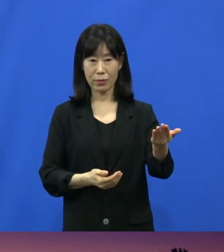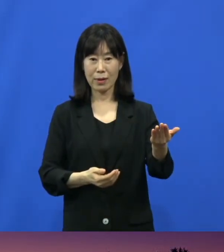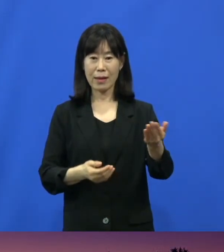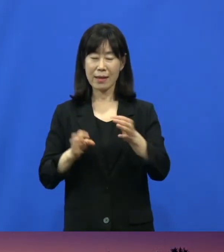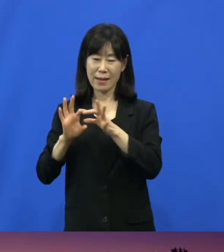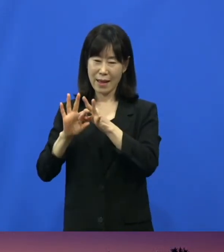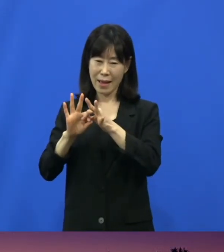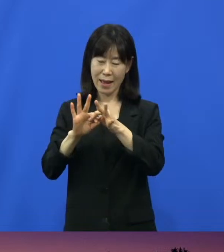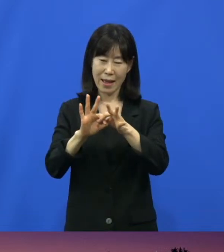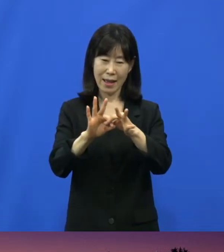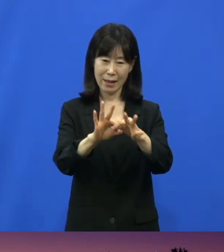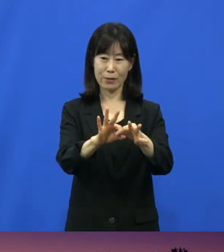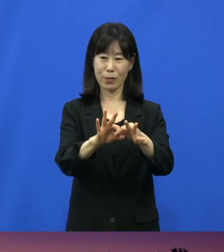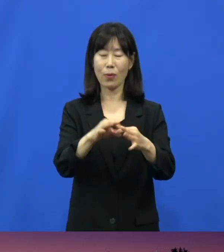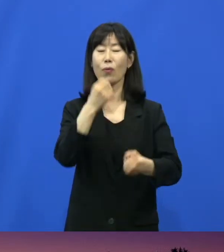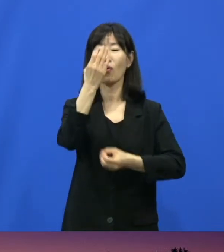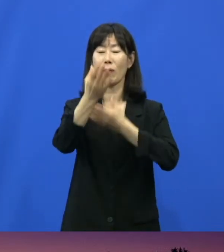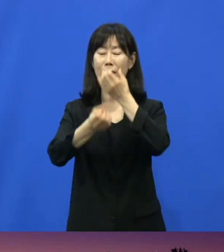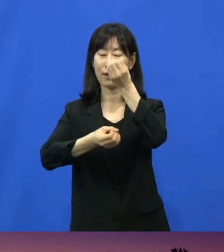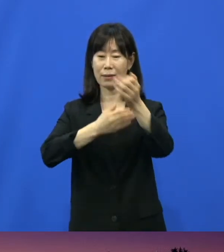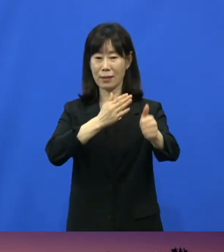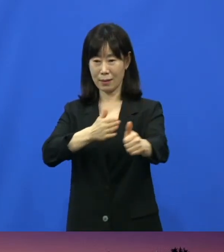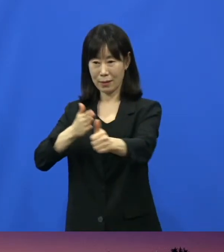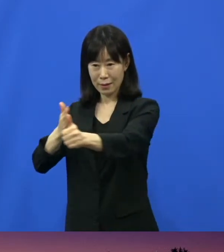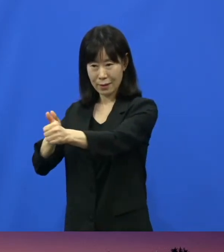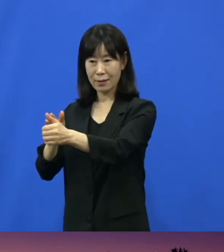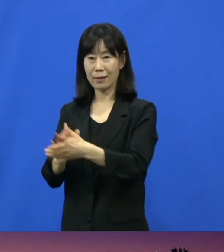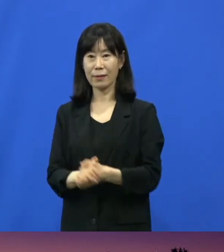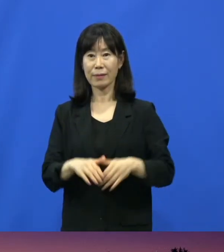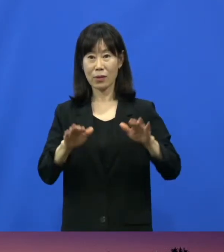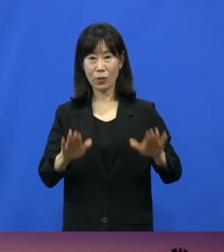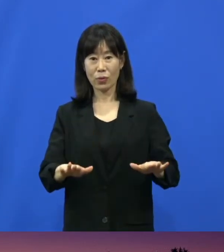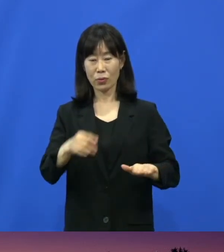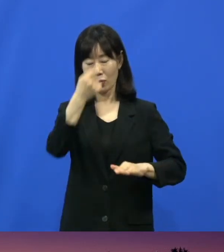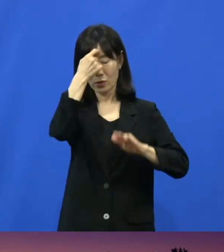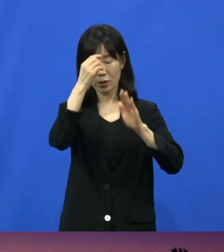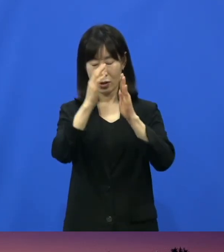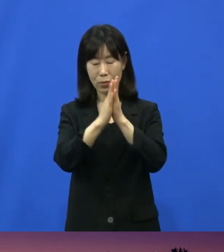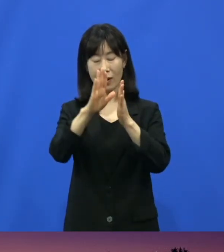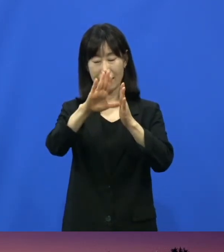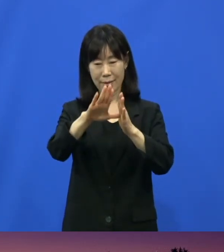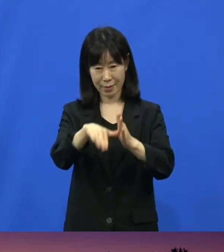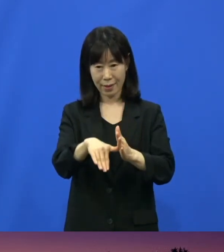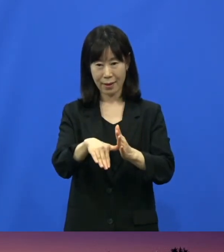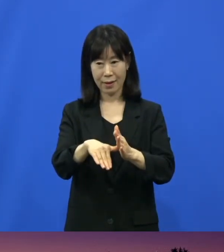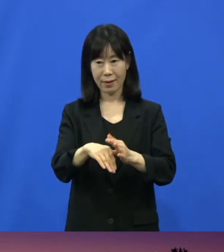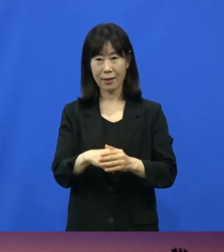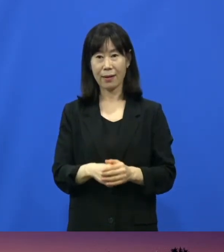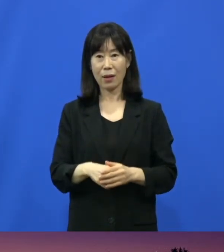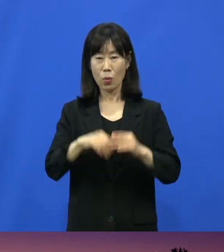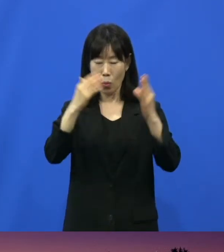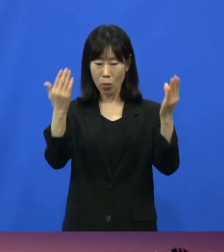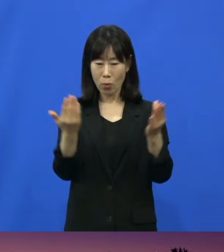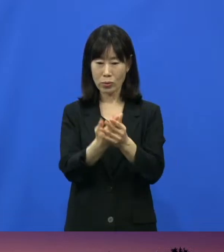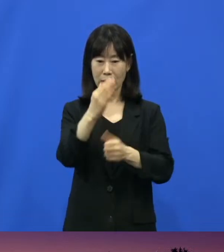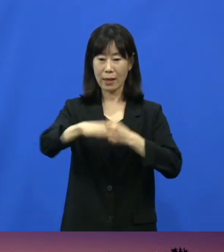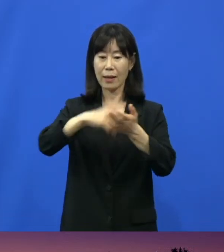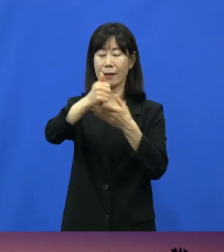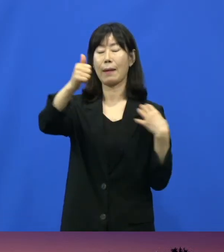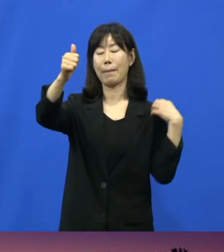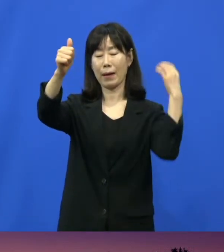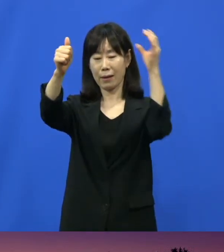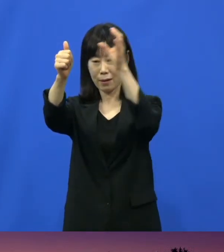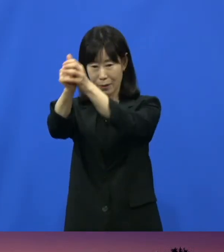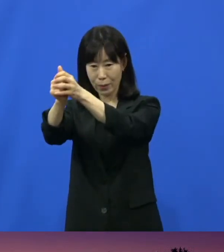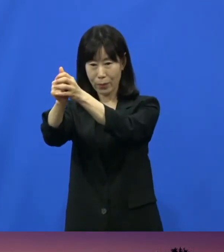계속 터져 나와야 돼요. 오늘도 여러분들이 기도하는 가운데 여러분들 자신을 온전히 하나님 옆에 내어